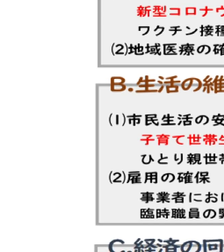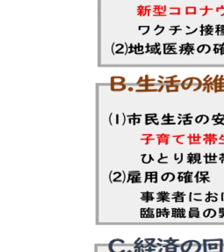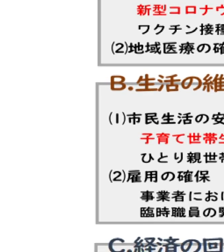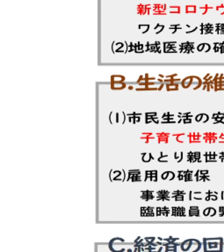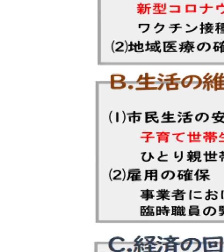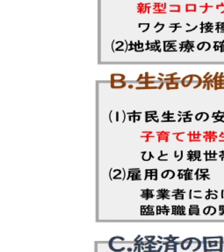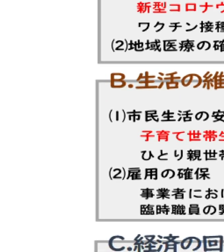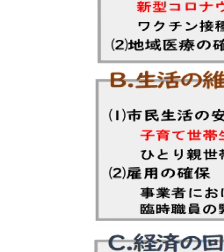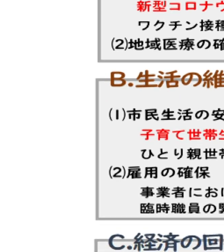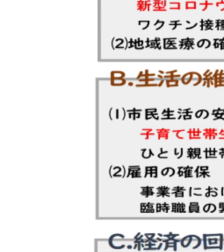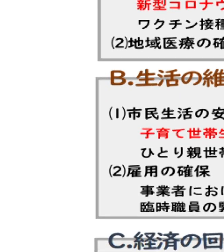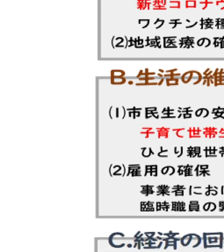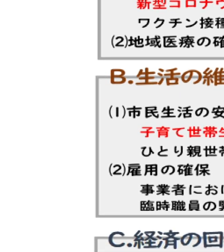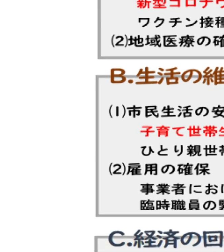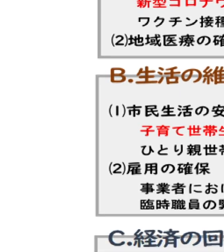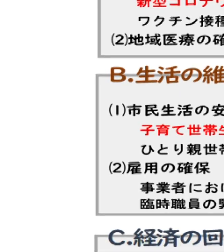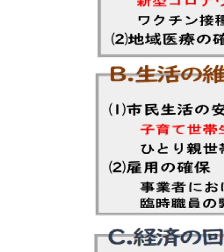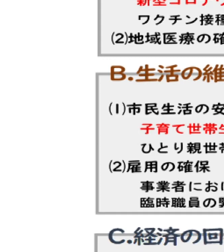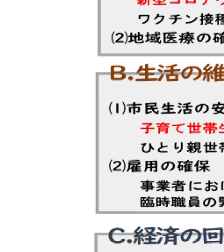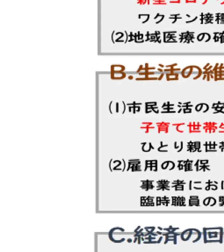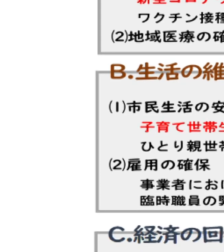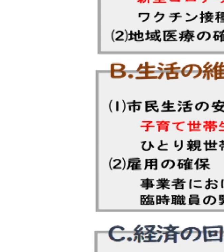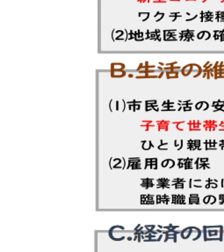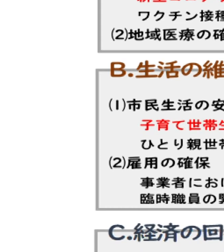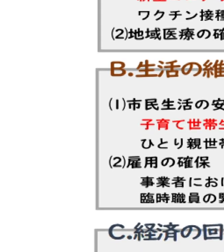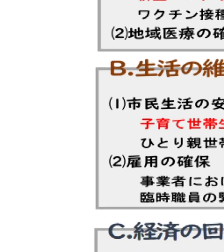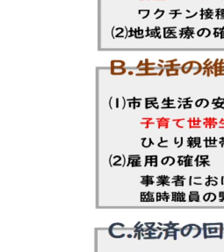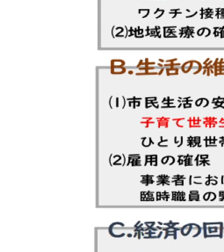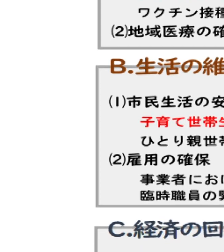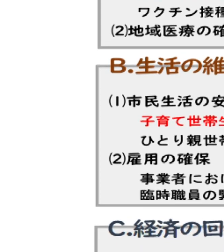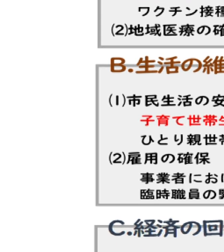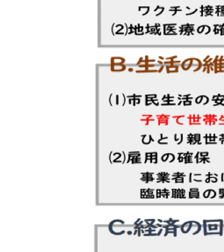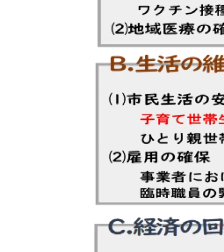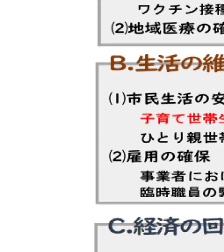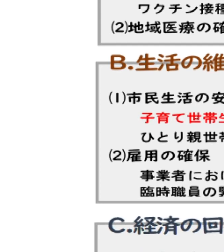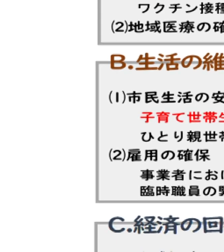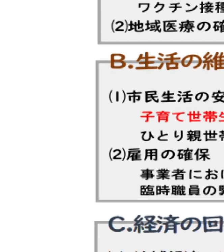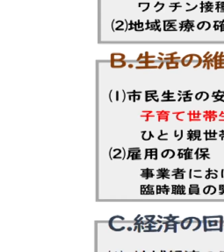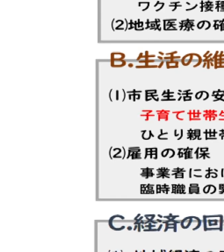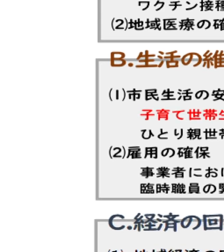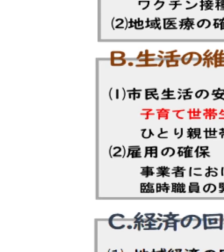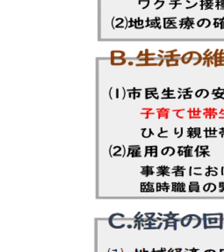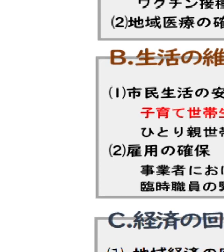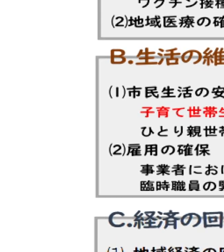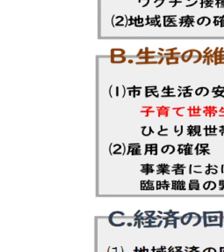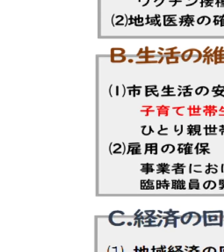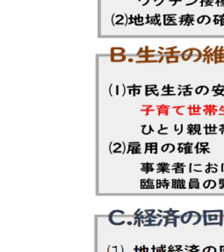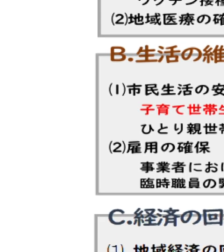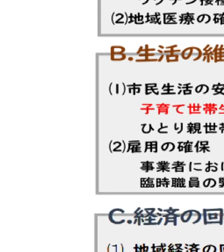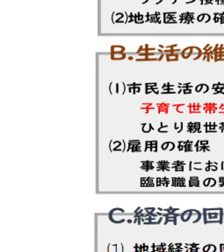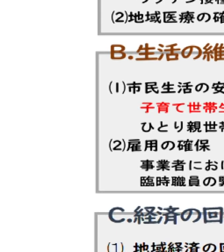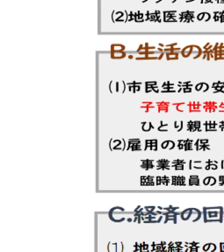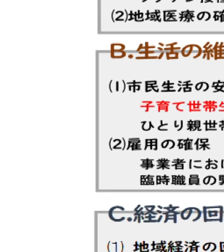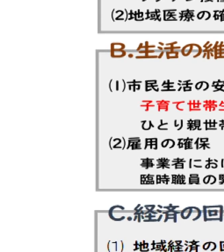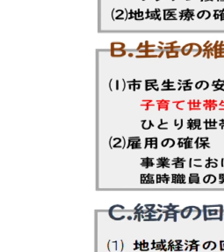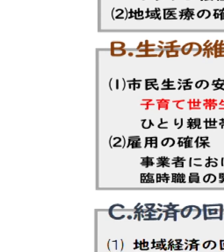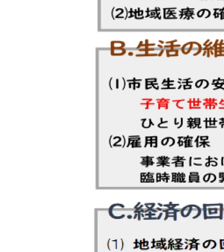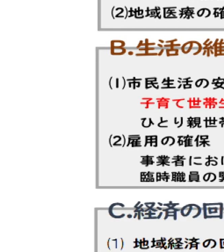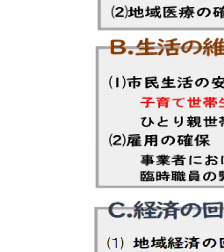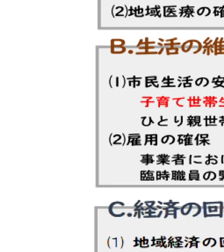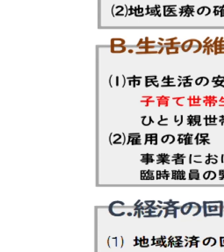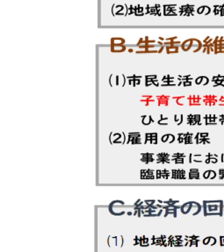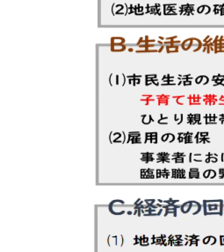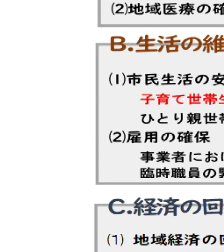として持続経営事業継続応援給付金支給制度の創設をを